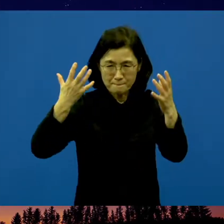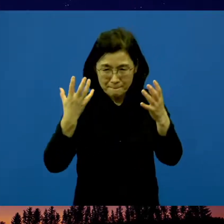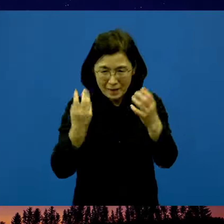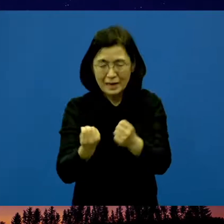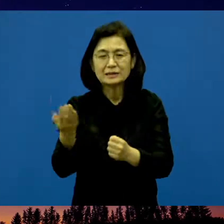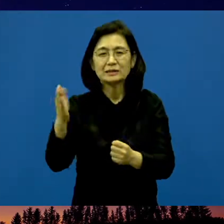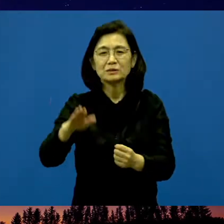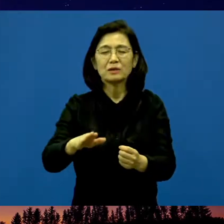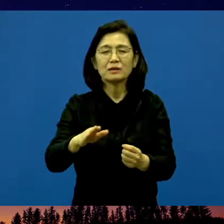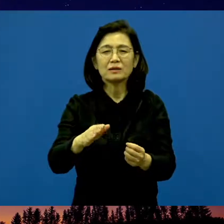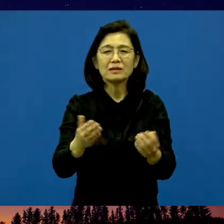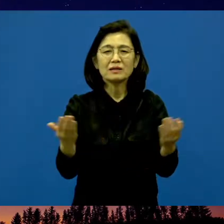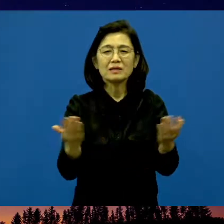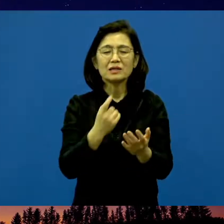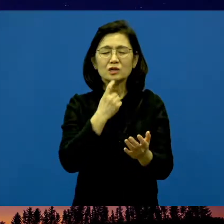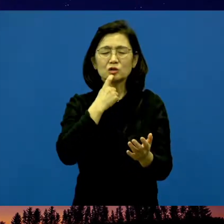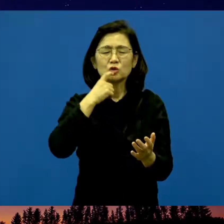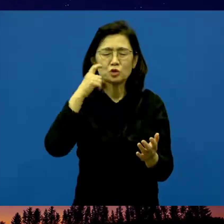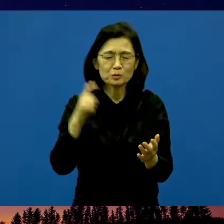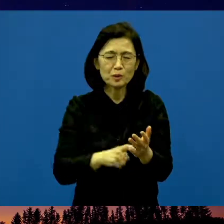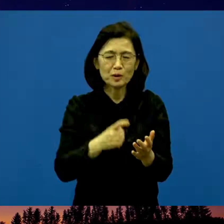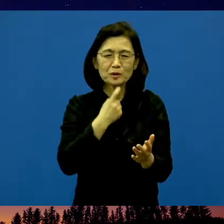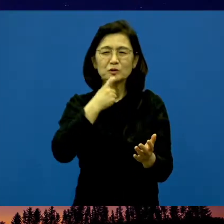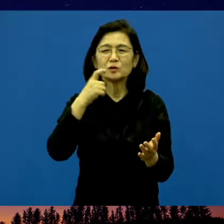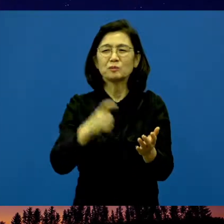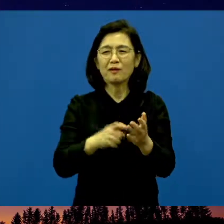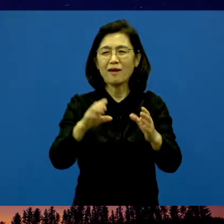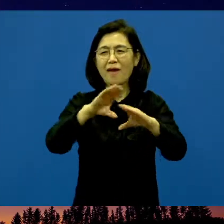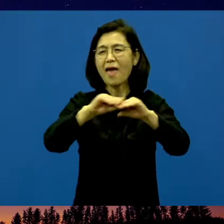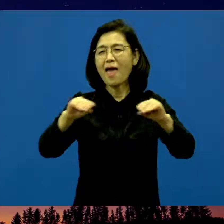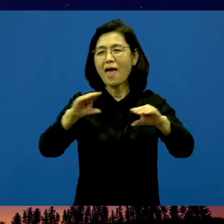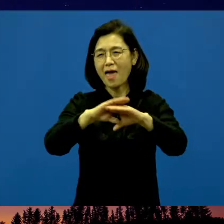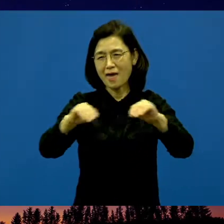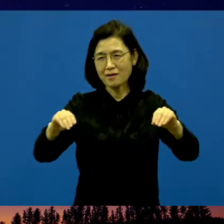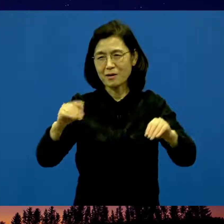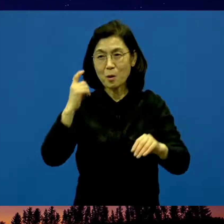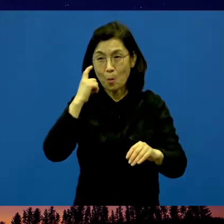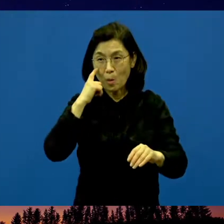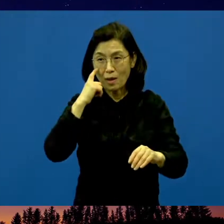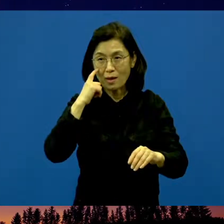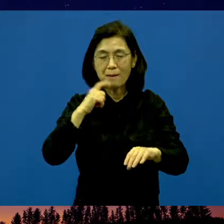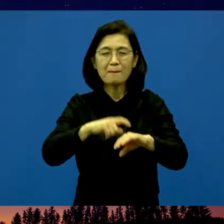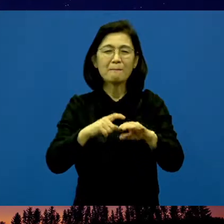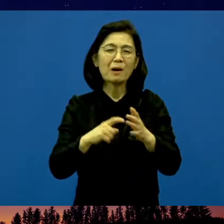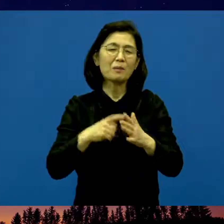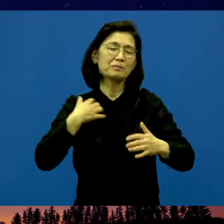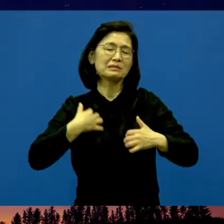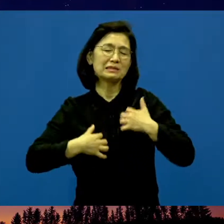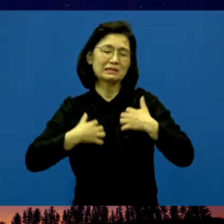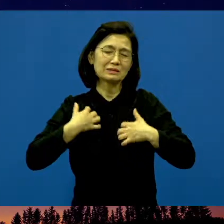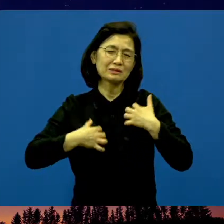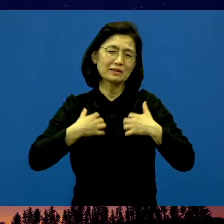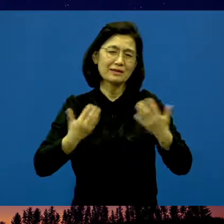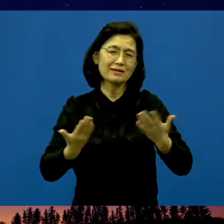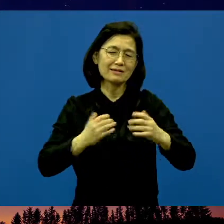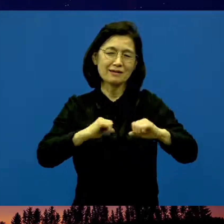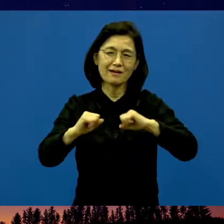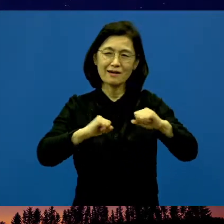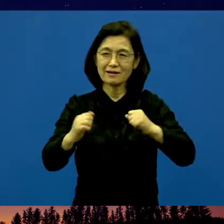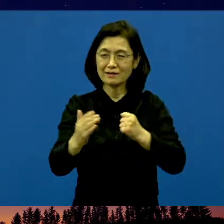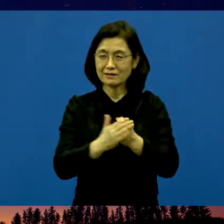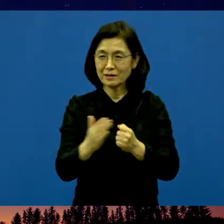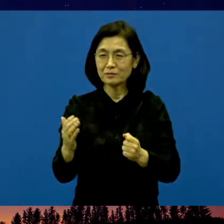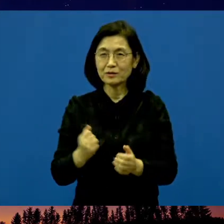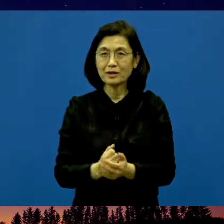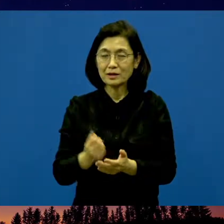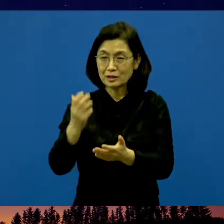해요. 일을 왜 쉽게 할까요, 여러분? 답은 즐겁게 하기 때문에. 즐거워서 그래요. 왜 즐거워요? 주님이 내